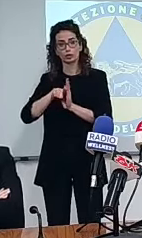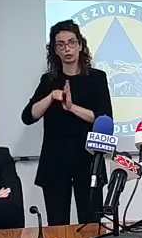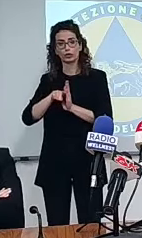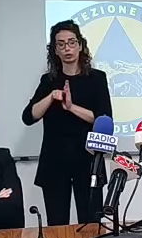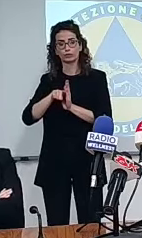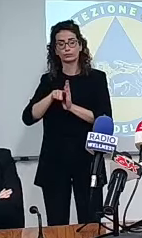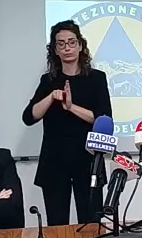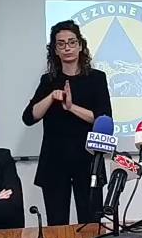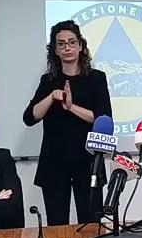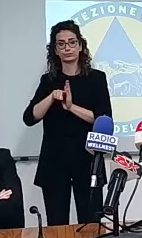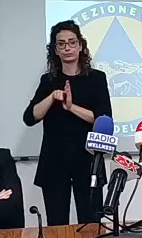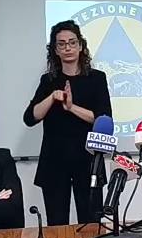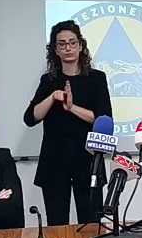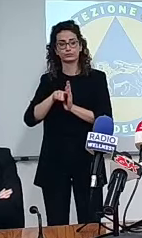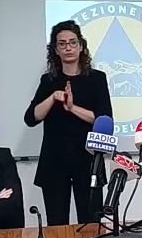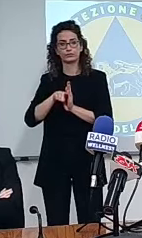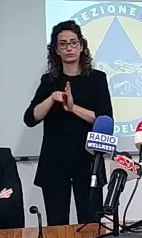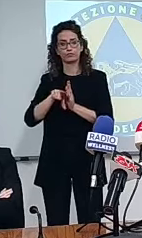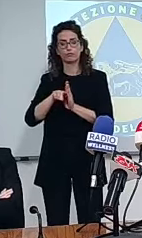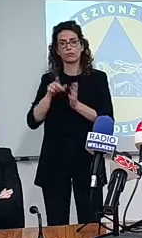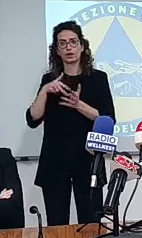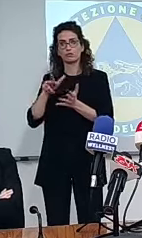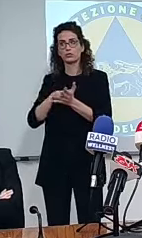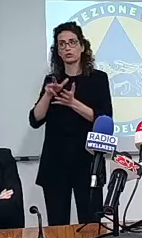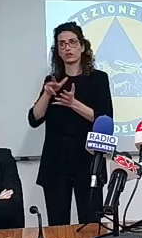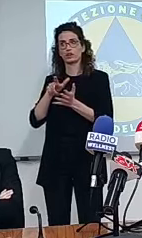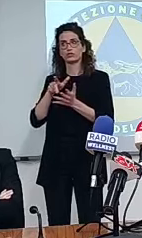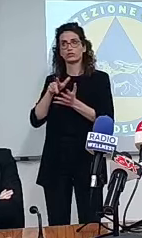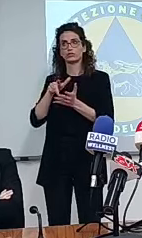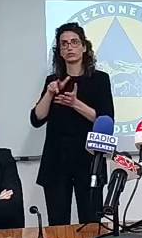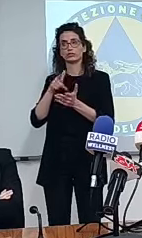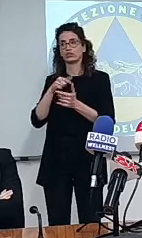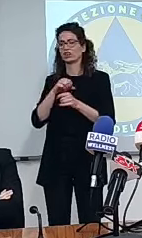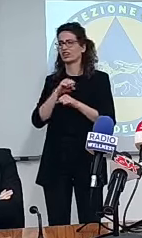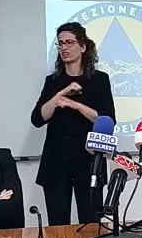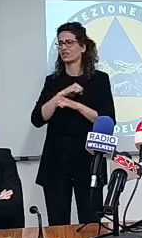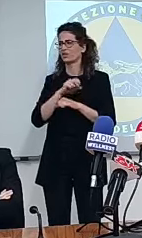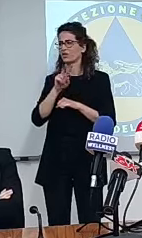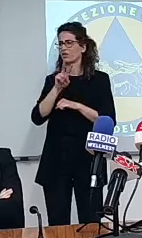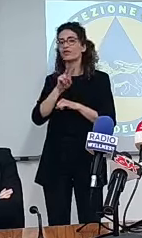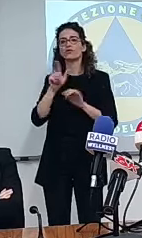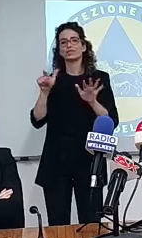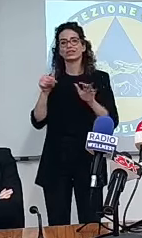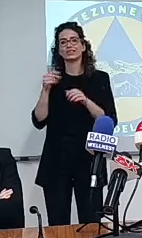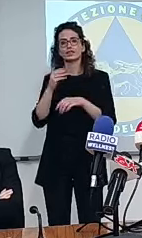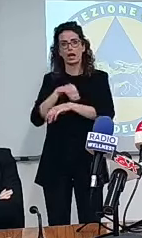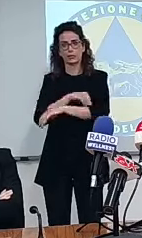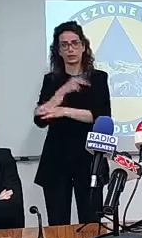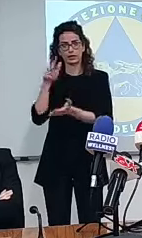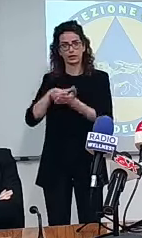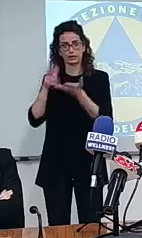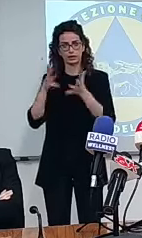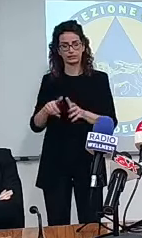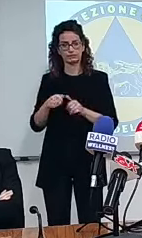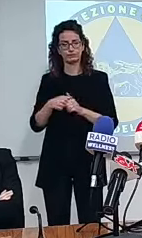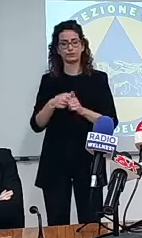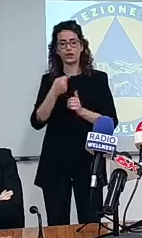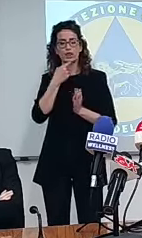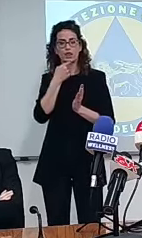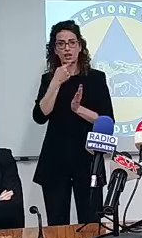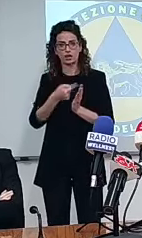legge, un decreto che è stato approvato non più tardi del 26 aprile, e che prevede